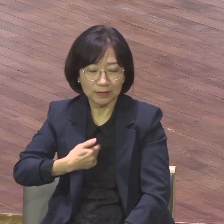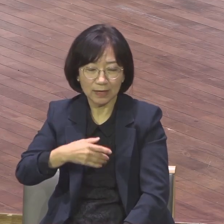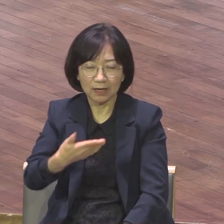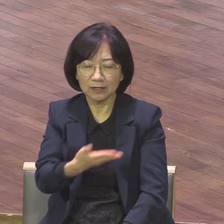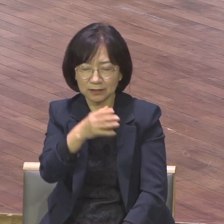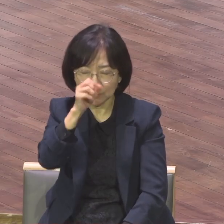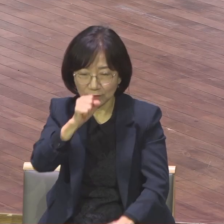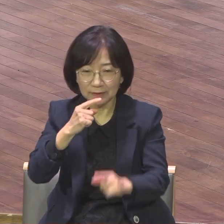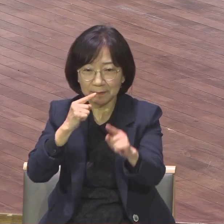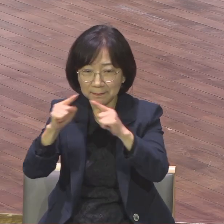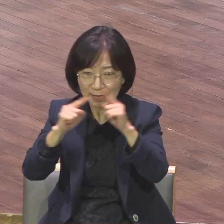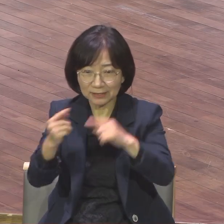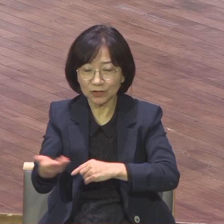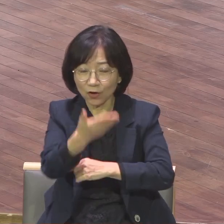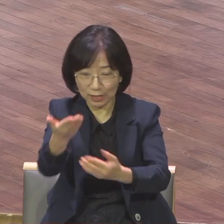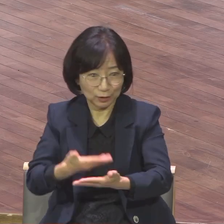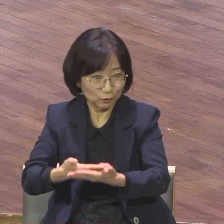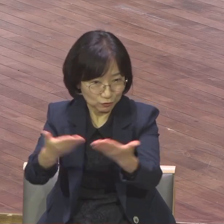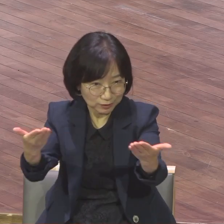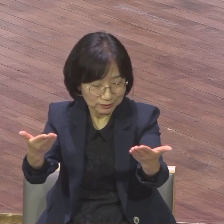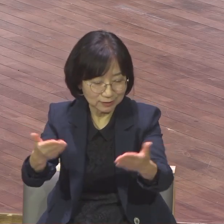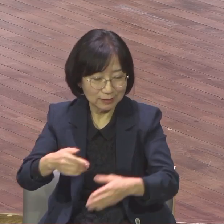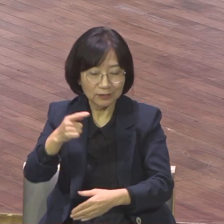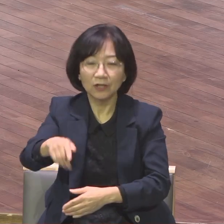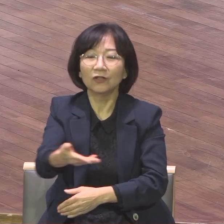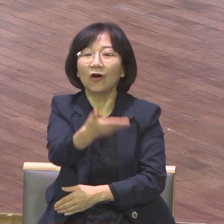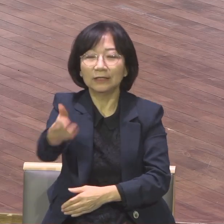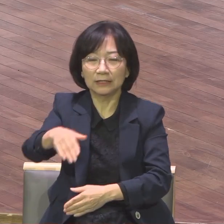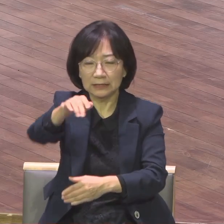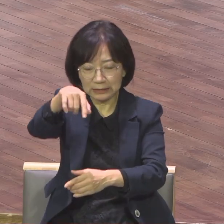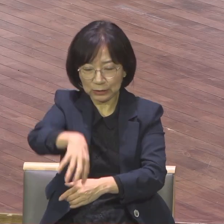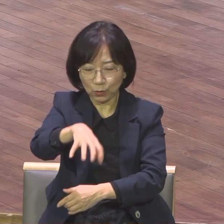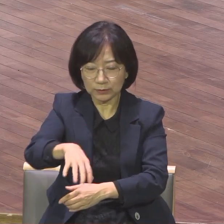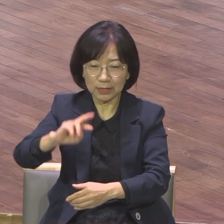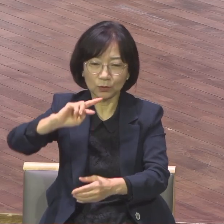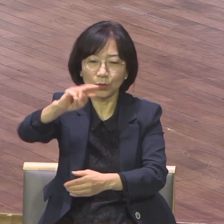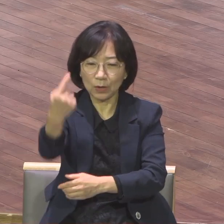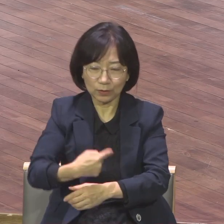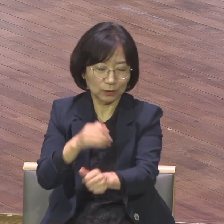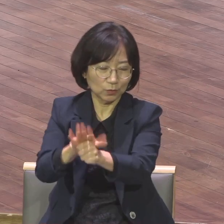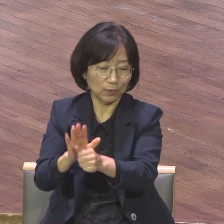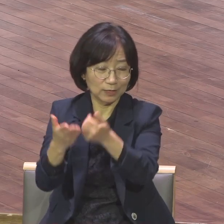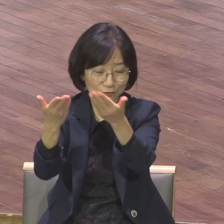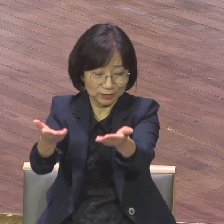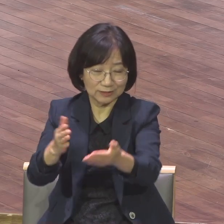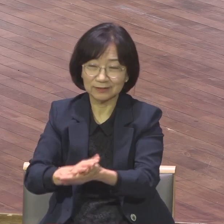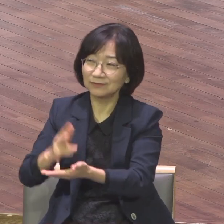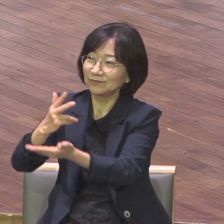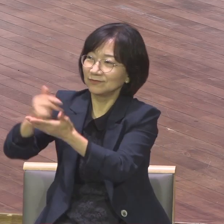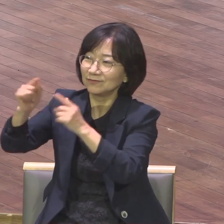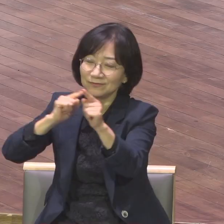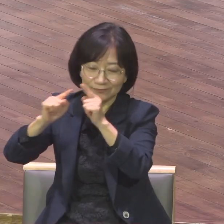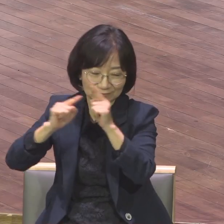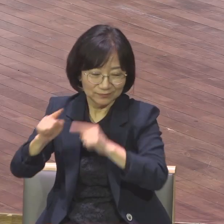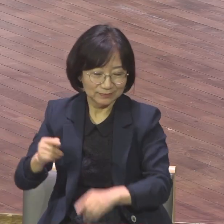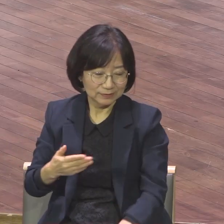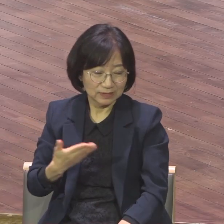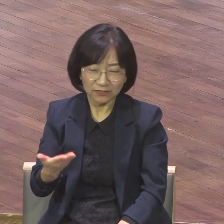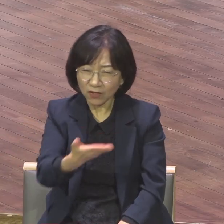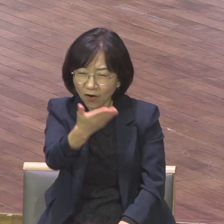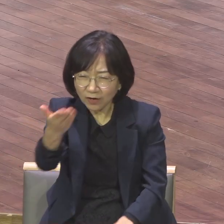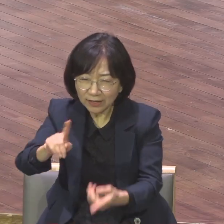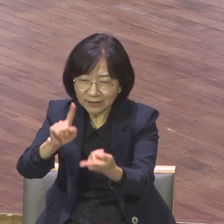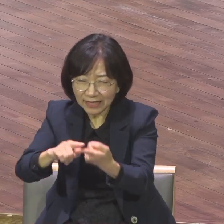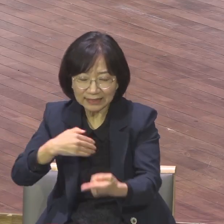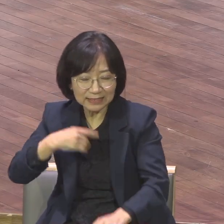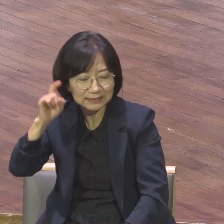말을 너희에게 성취하여 너희를 이곳으로 돌아오게 하리라. 여호와의 말씀이니라. 너희를 향한